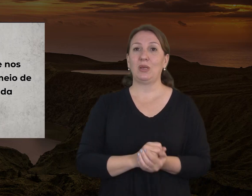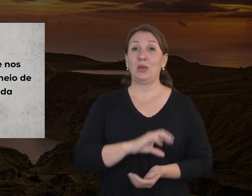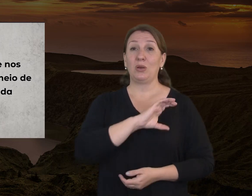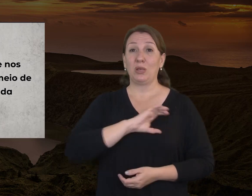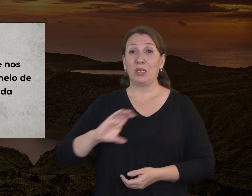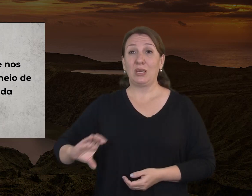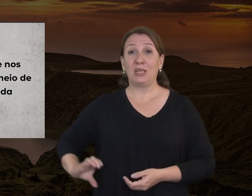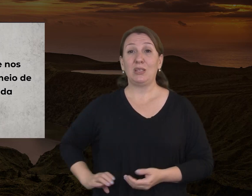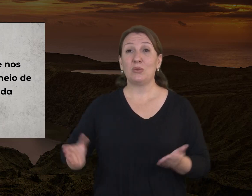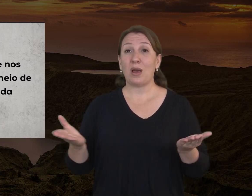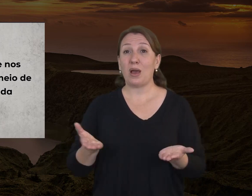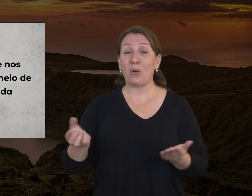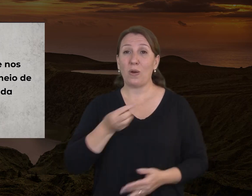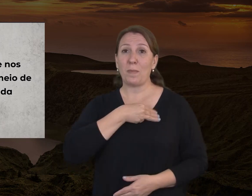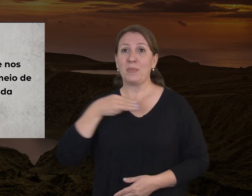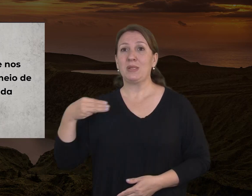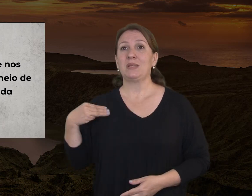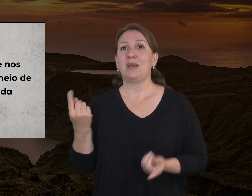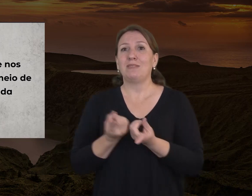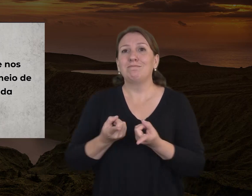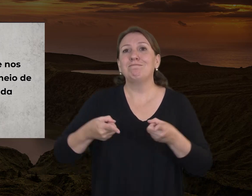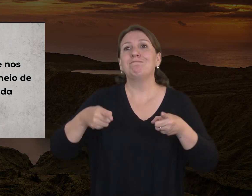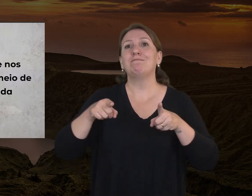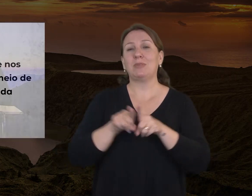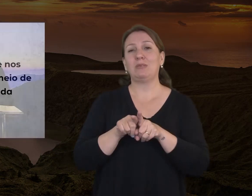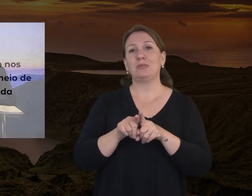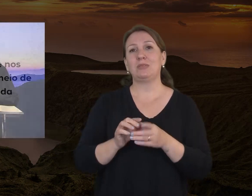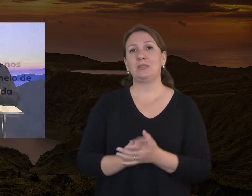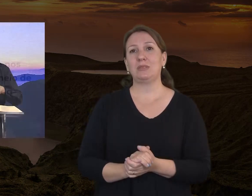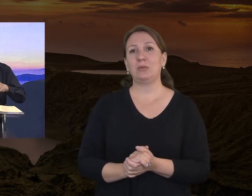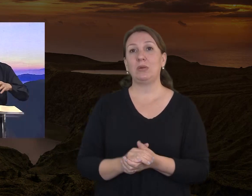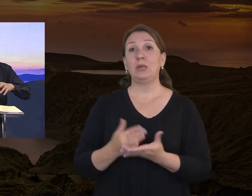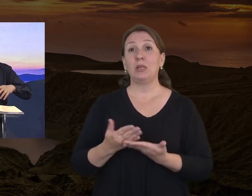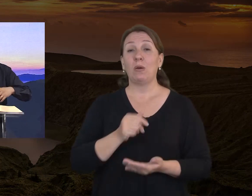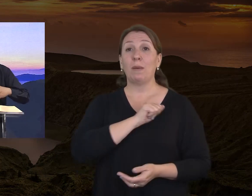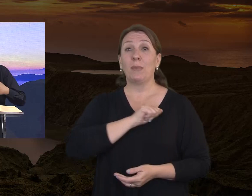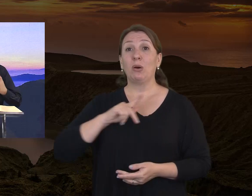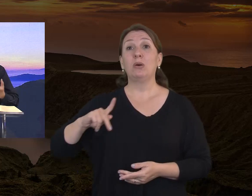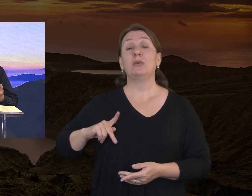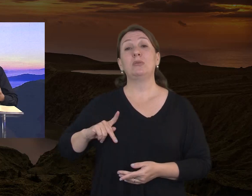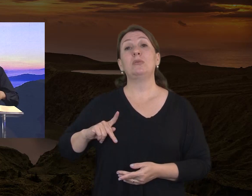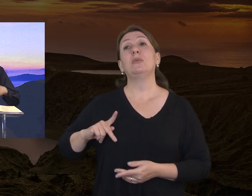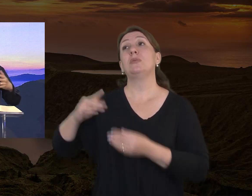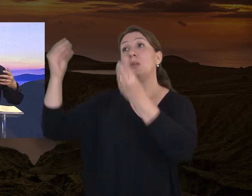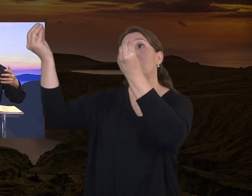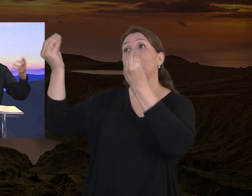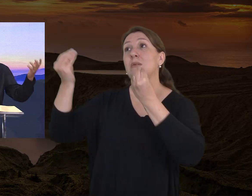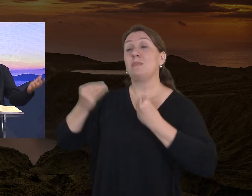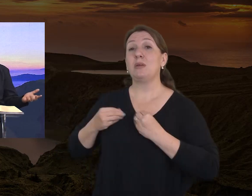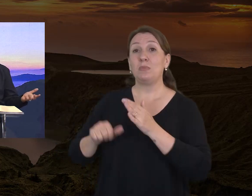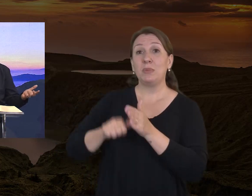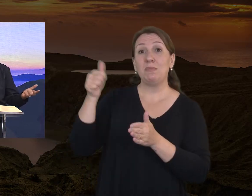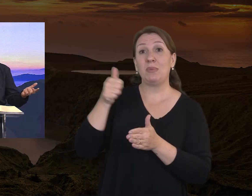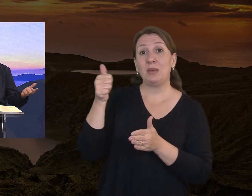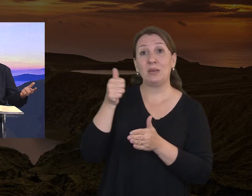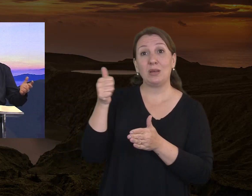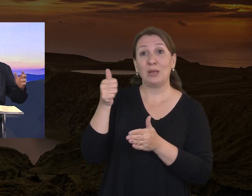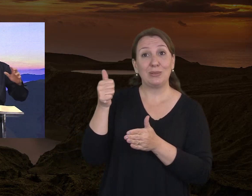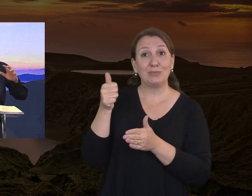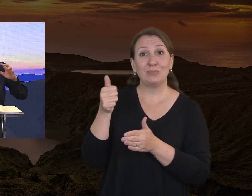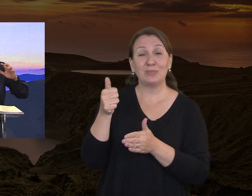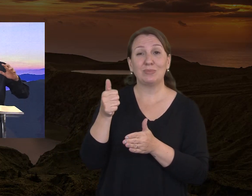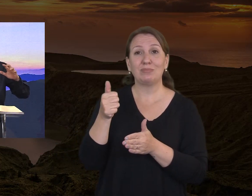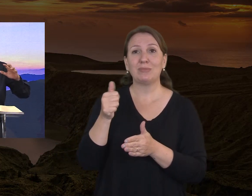da reconciliação. Então, os apóstolos receberam primeiramente a reconciliação por meio do sangue de Cristo.